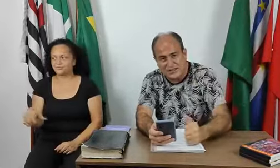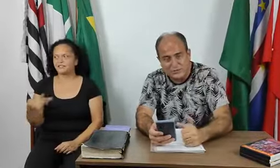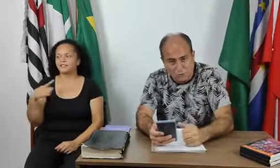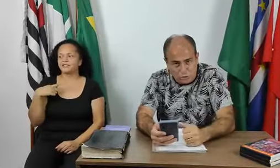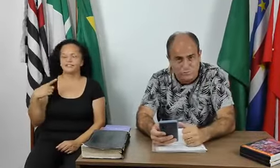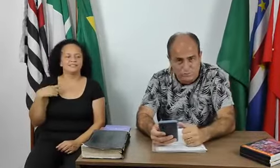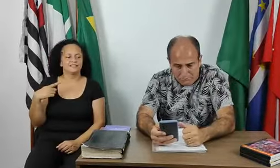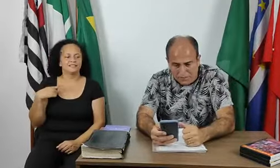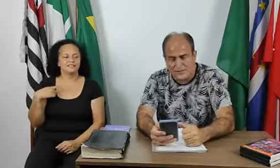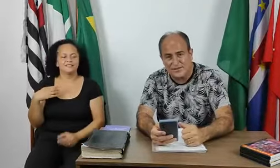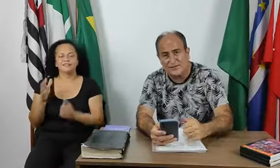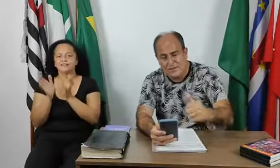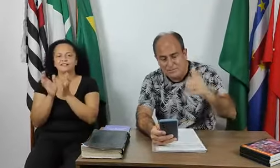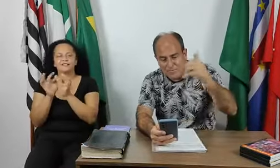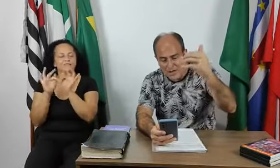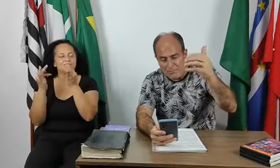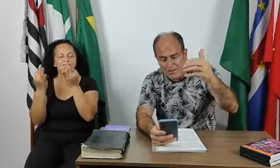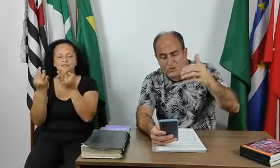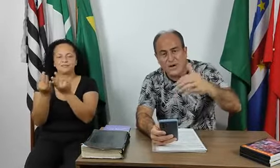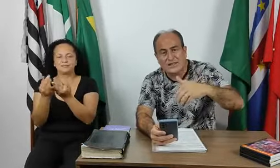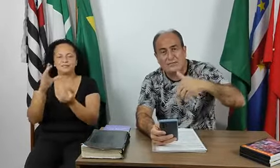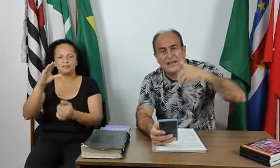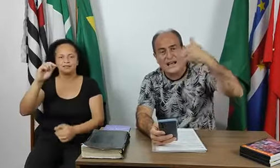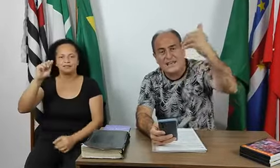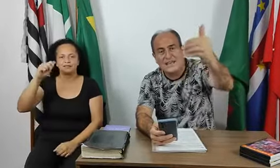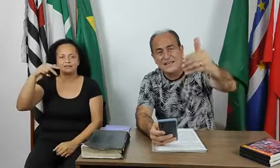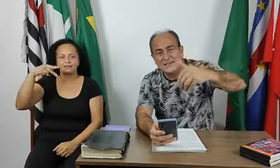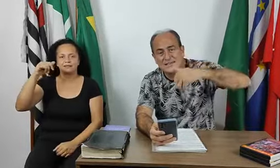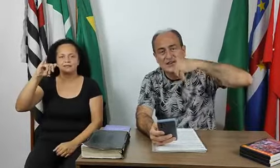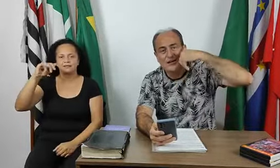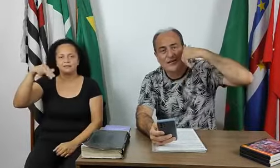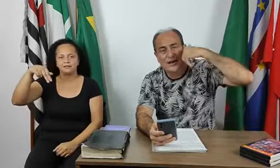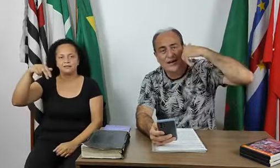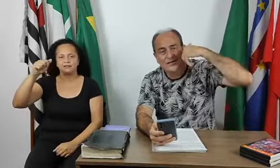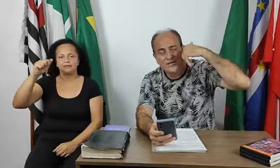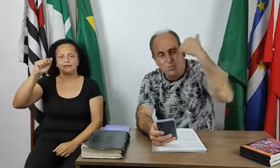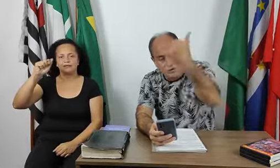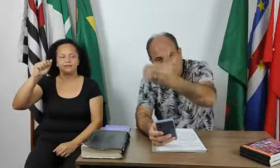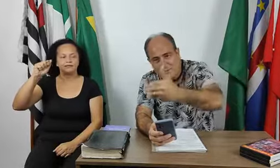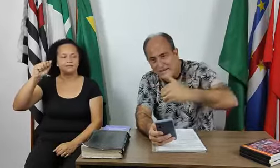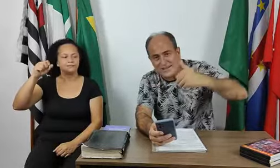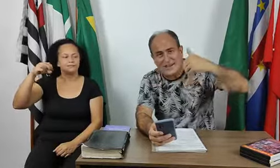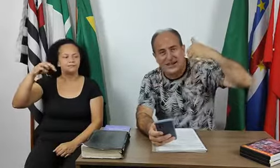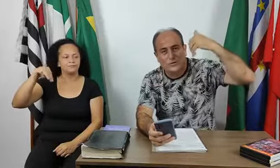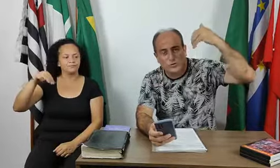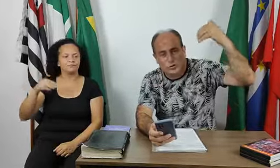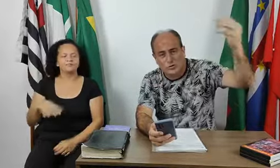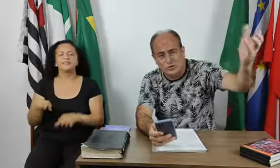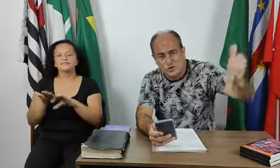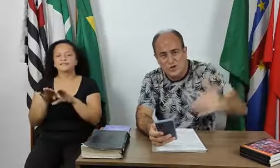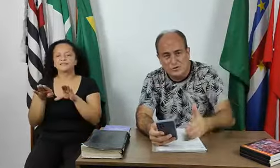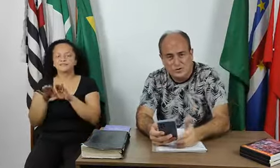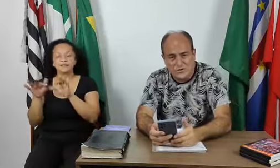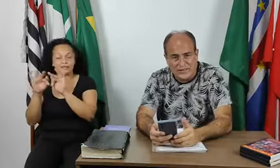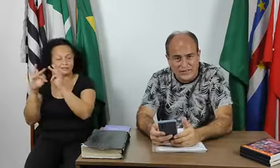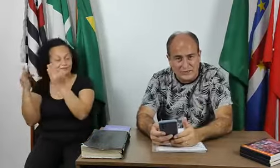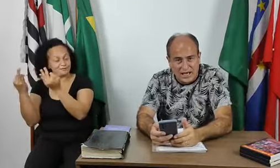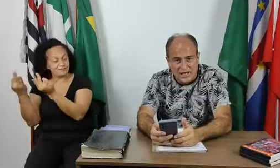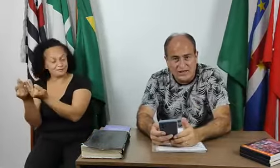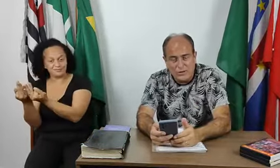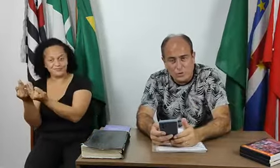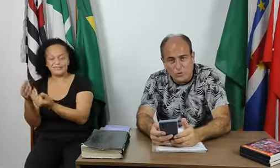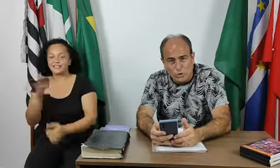ama muito, uma bênção. Abençoar também a Cris, né? Esposa do Marcelo, todos os